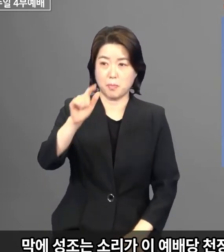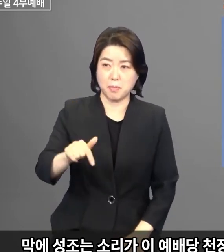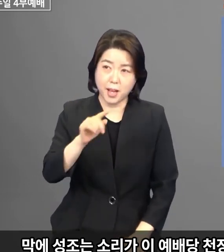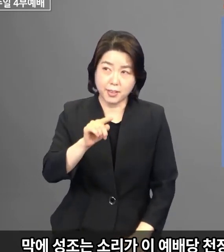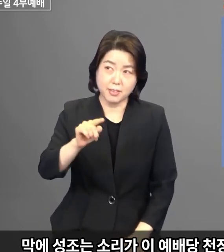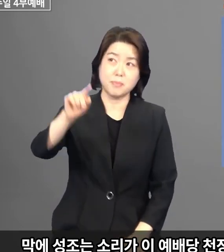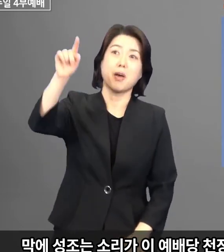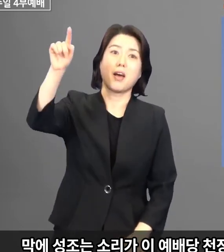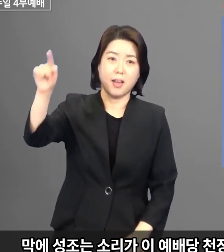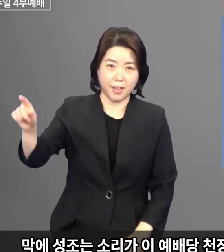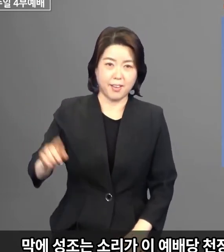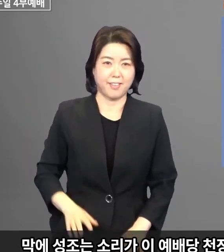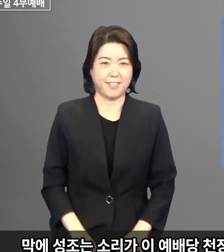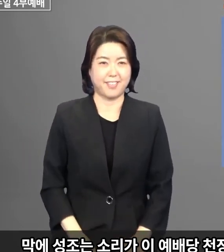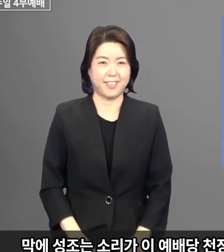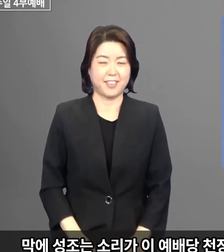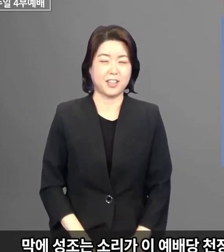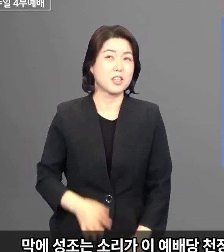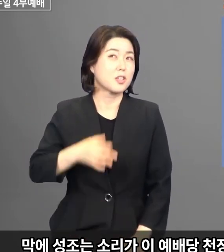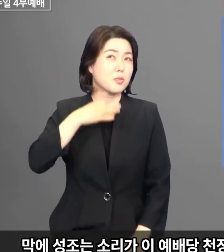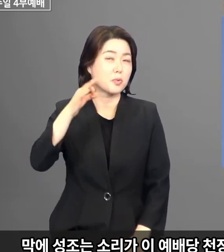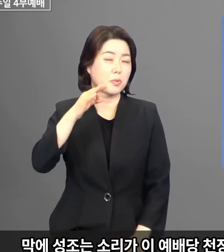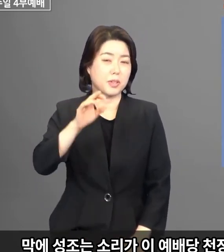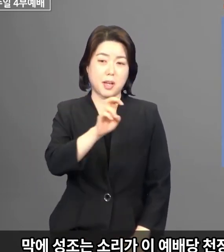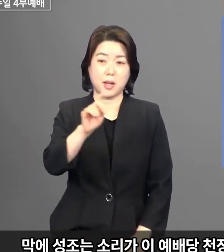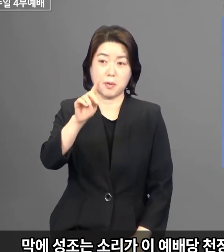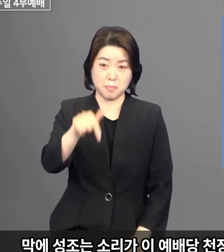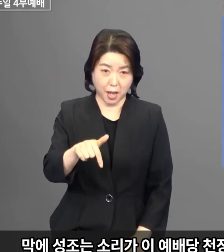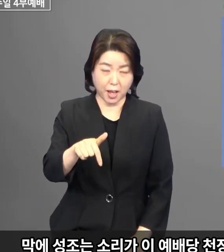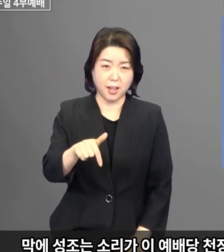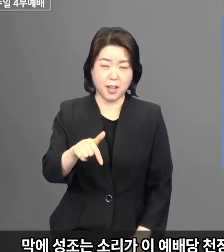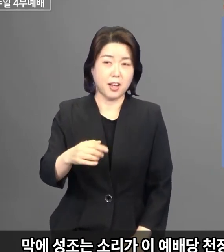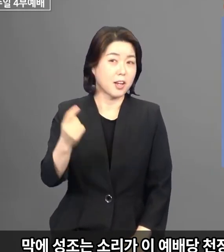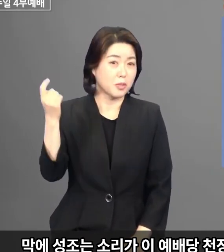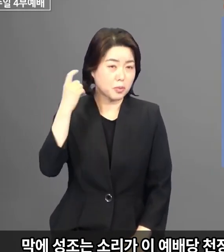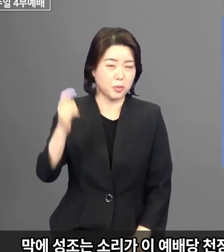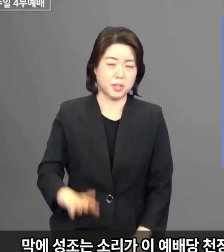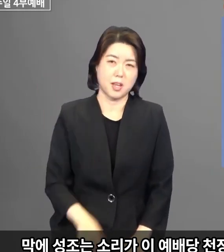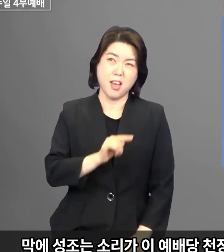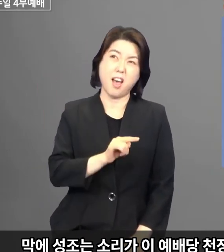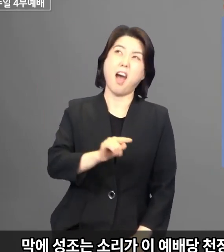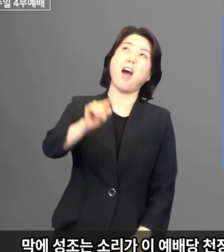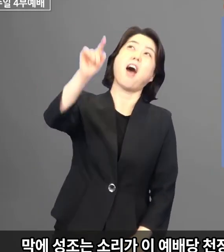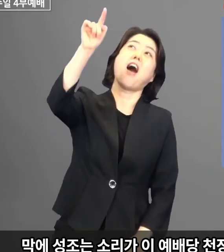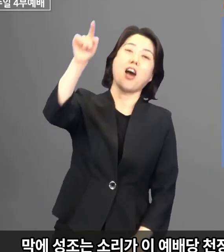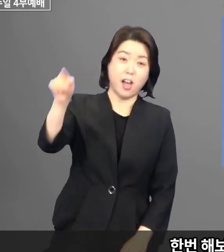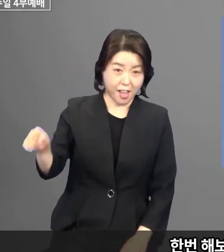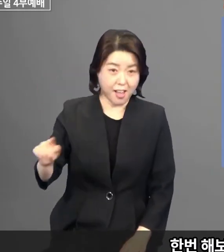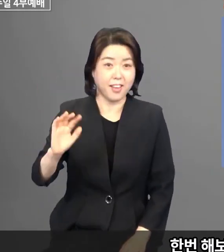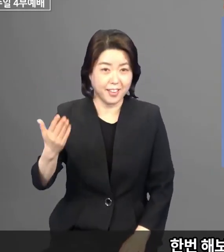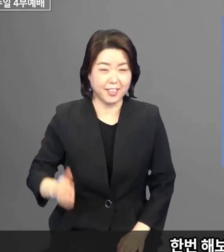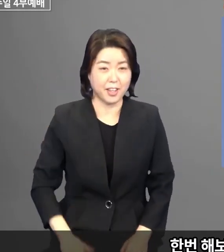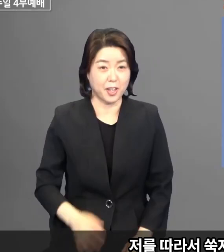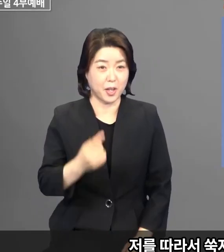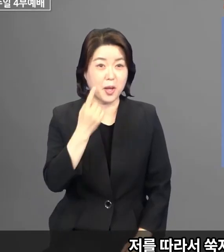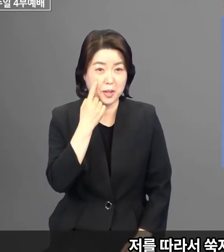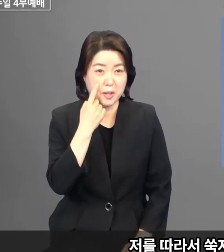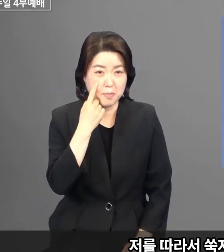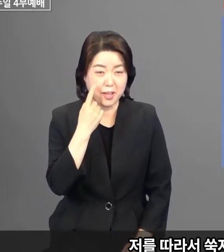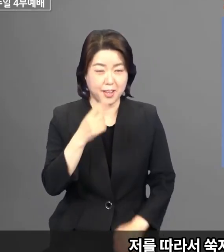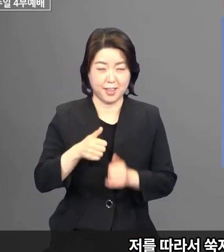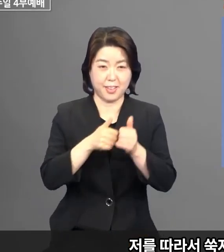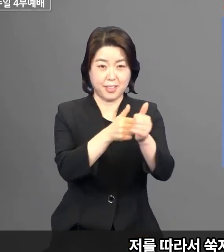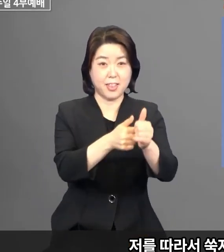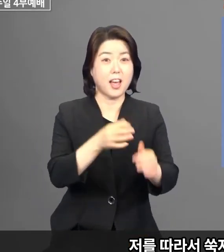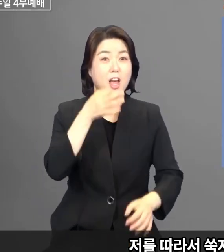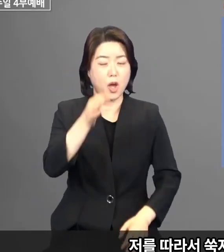성조는 소리가 이 예배당 천장까지 올라갔다가 내려오는 겁니다. 한번 해보겠습니다. 저를